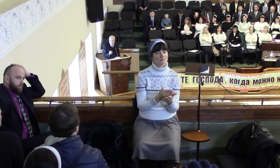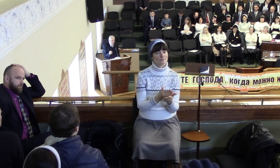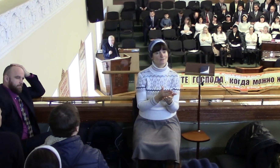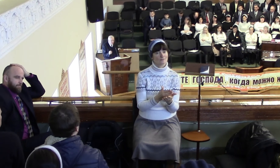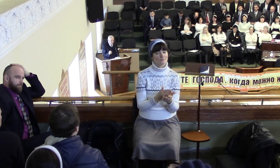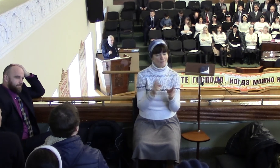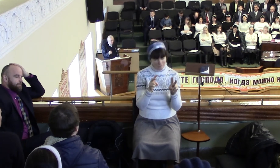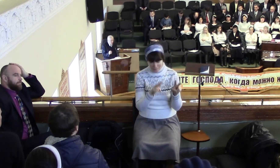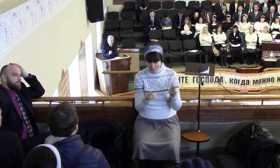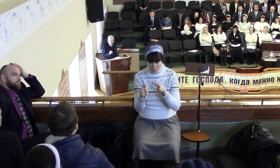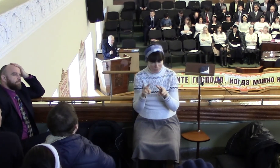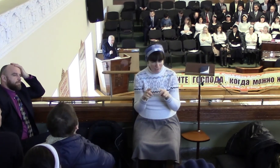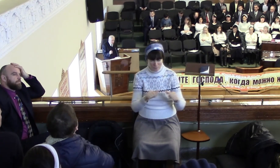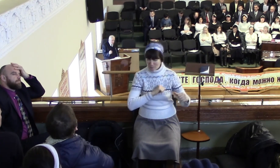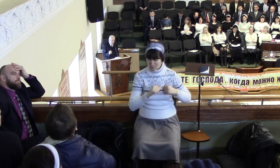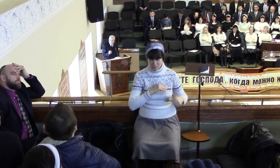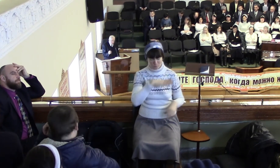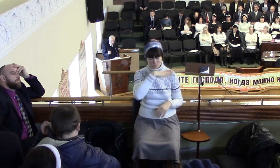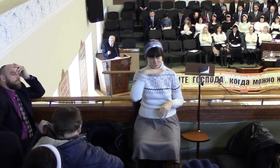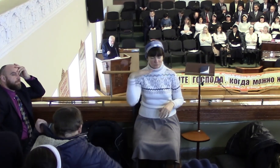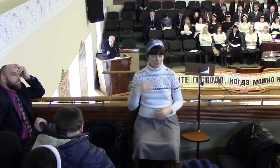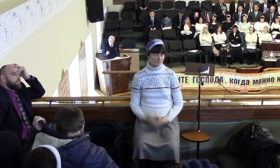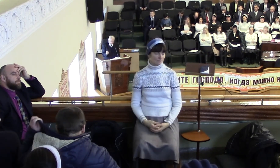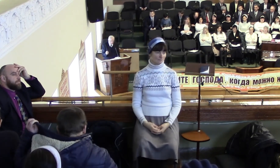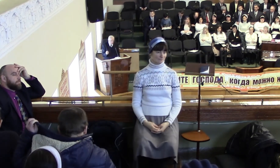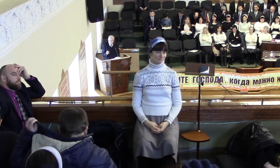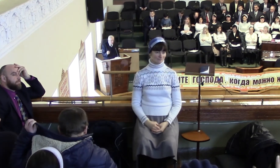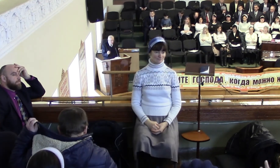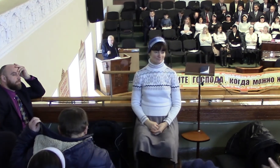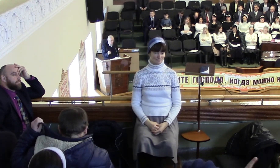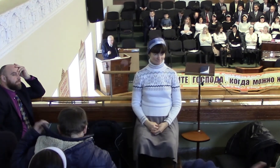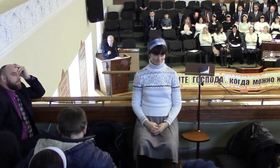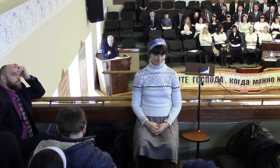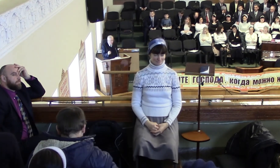выползет? Молодежь знает, да, как грехи выползают?